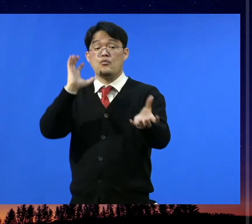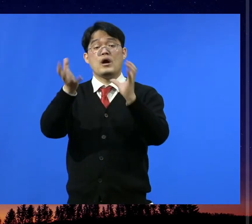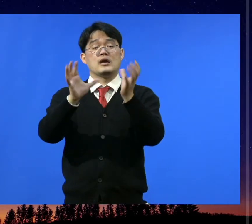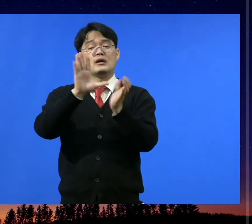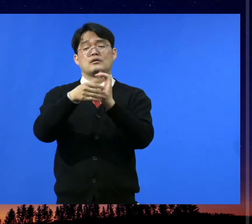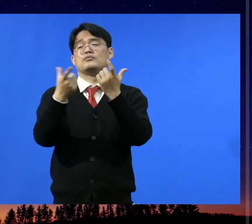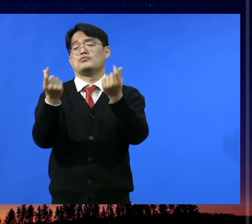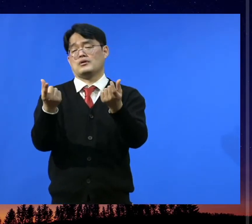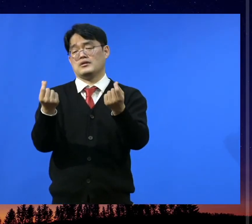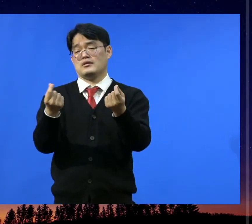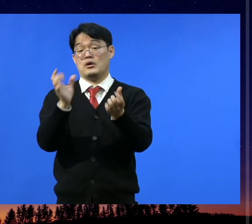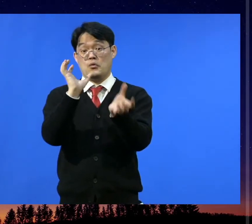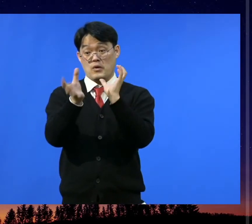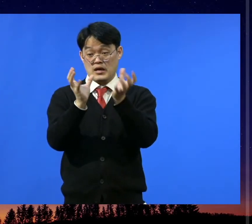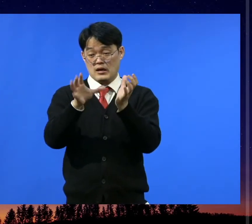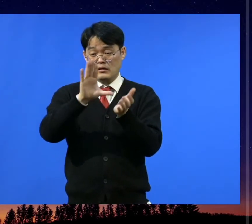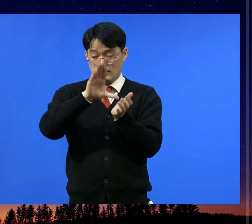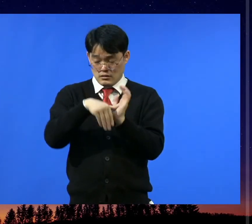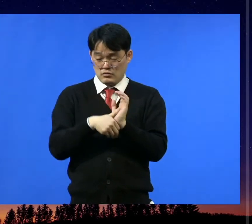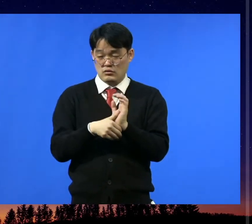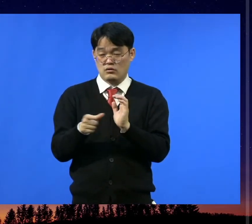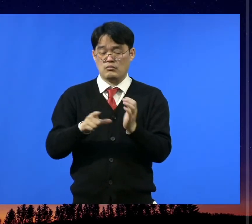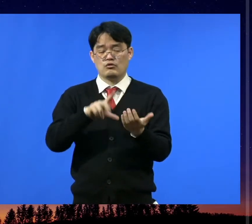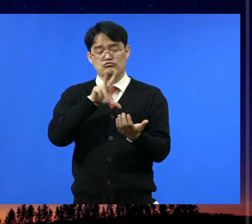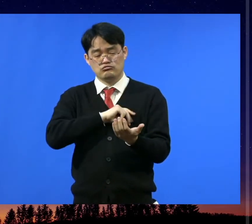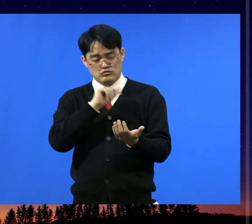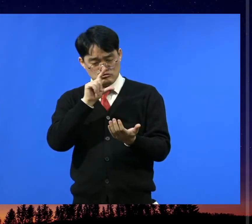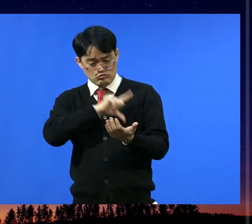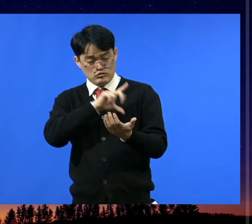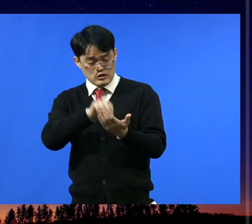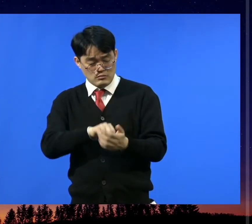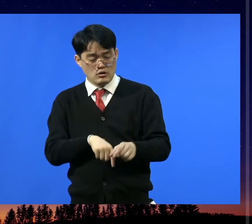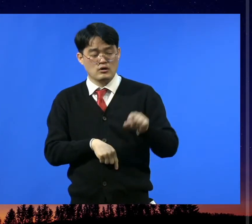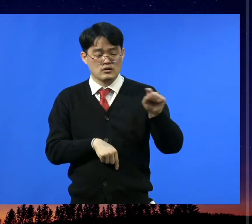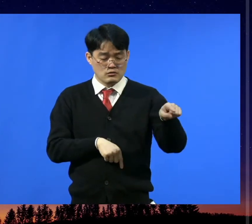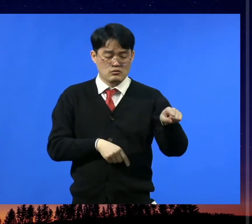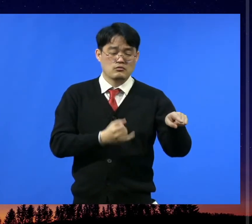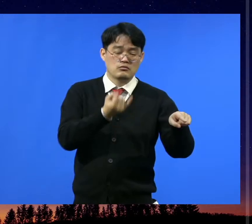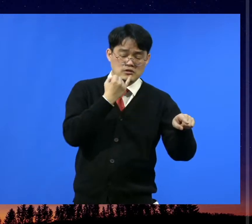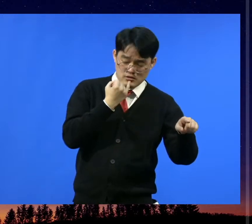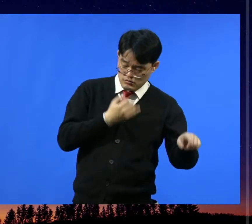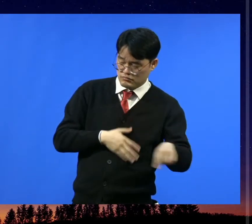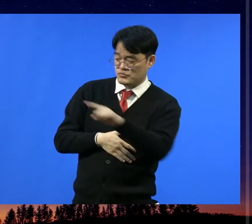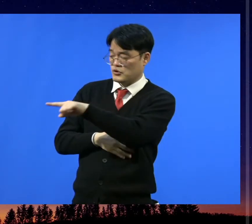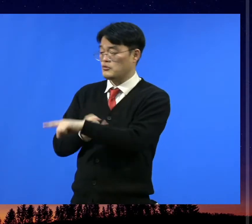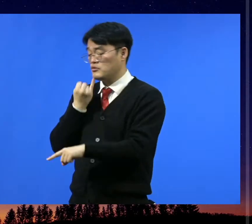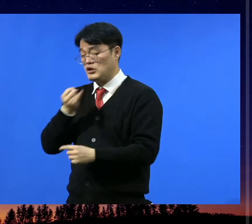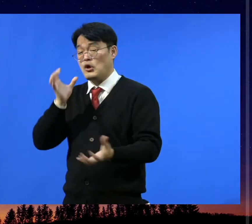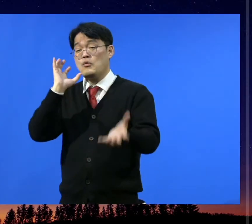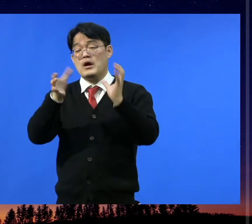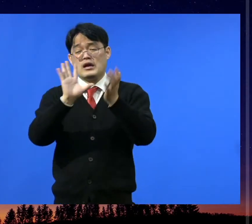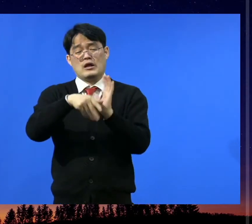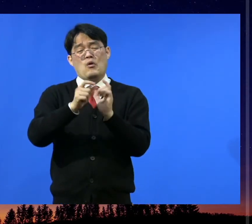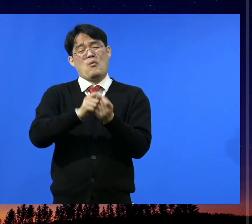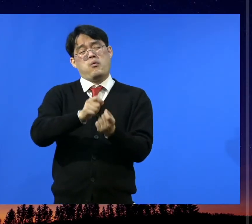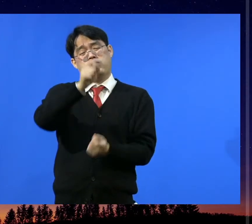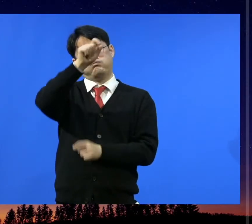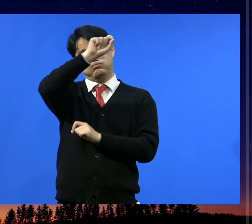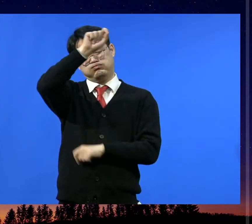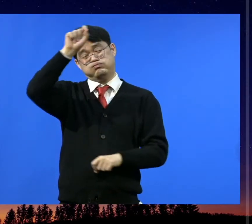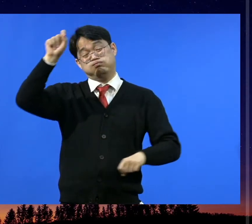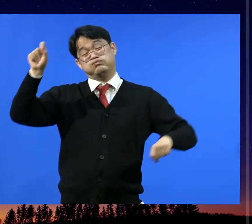아무리 회의를 해도 이래도 되고 저래도 돼요. 근데 그거 가지고 2시간, 3시간 회의하고 막 그러다가 시간은